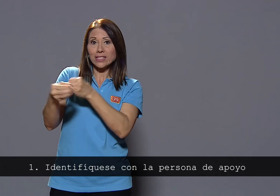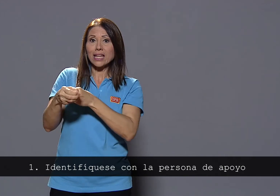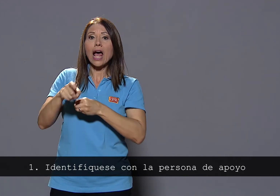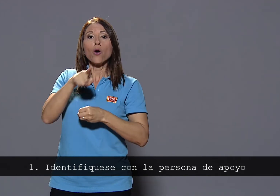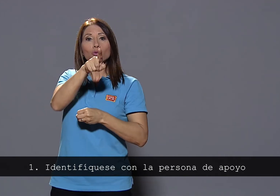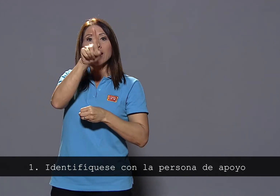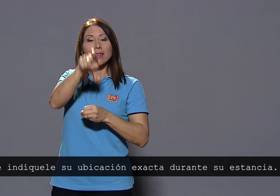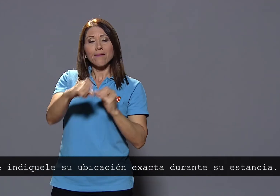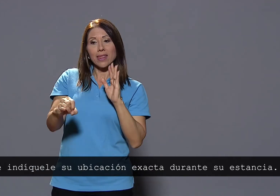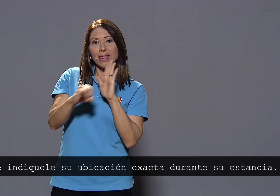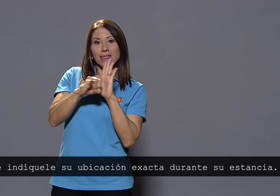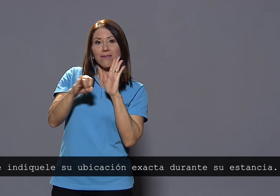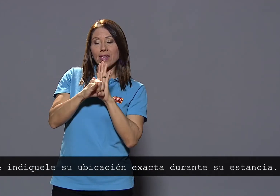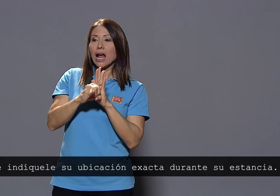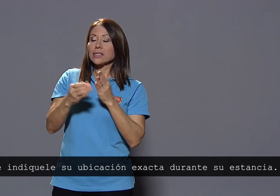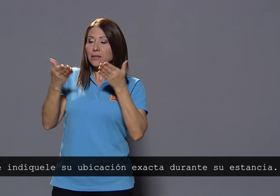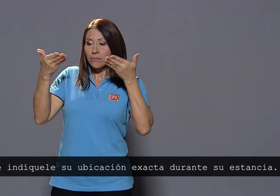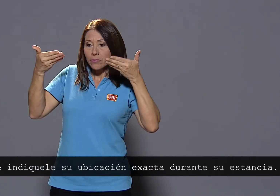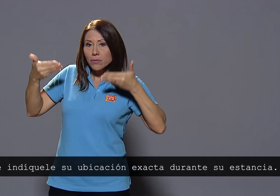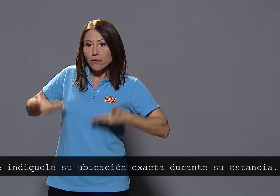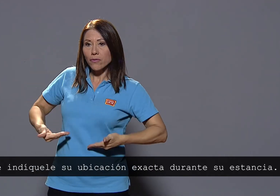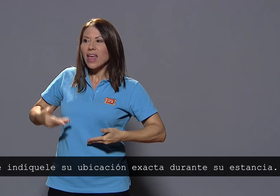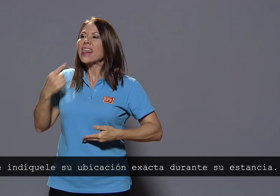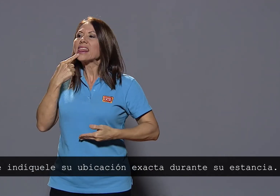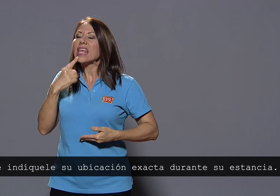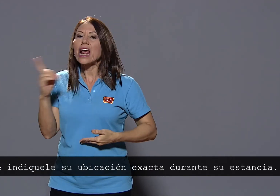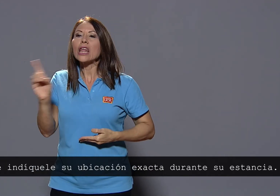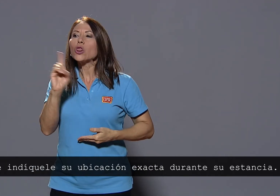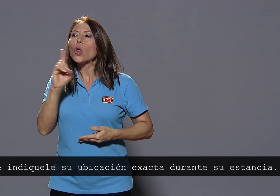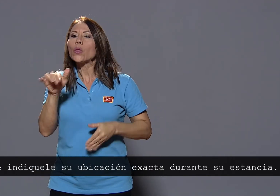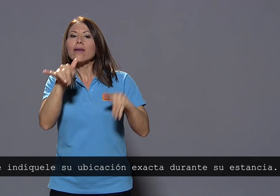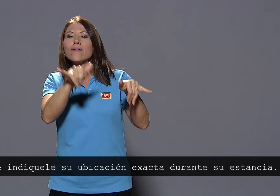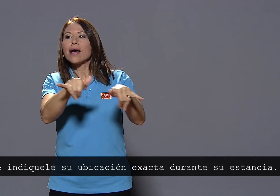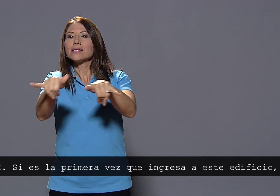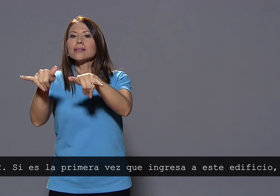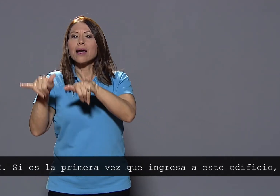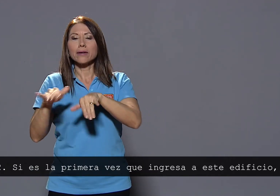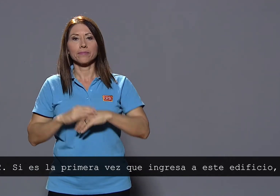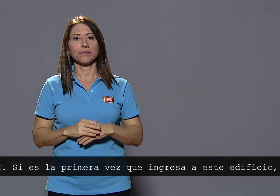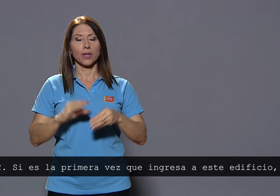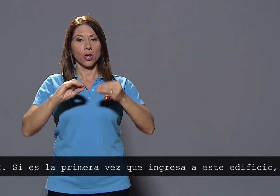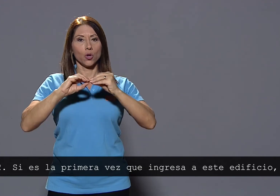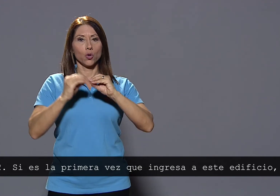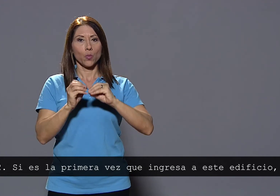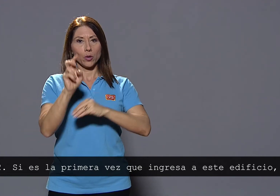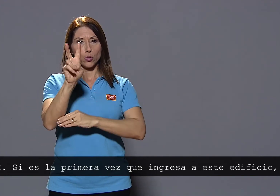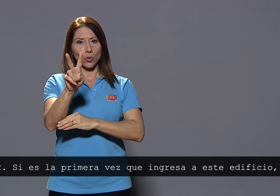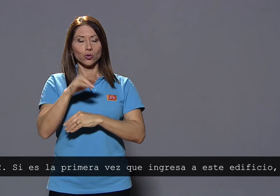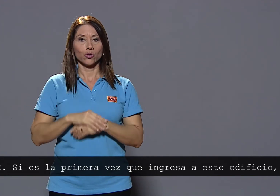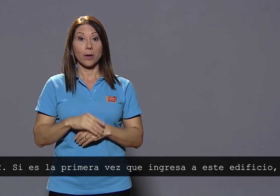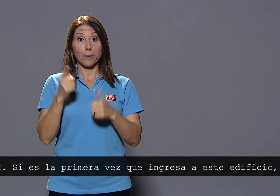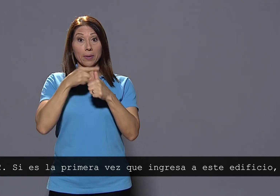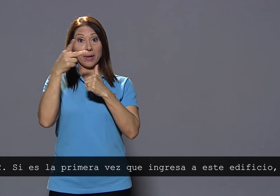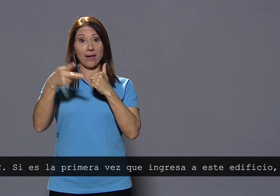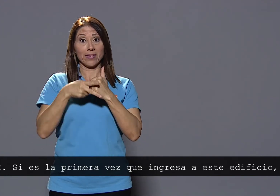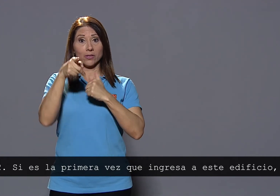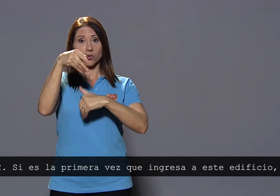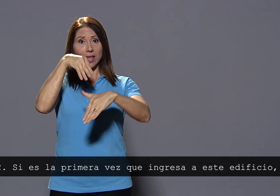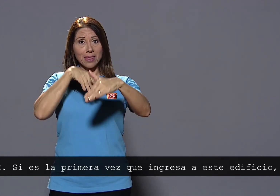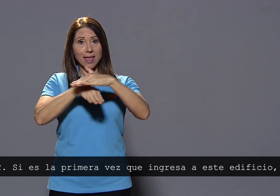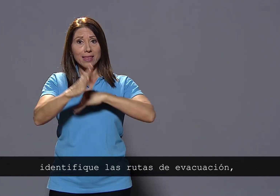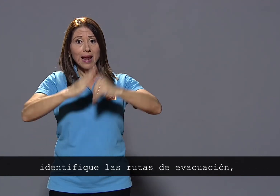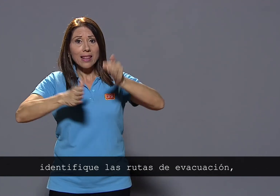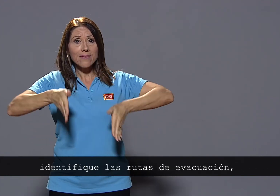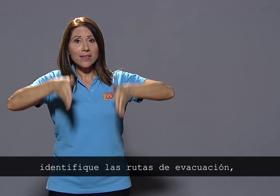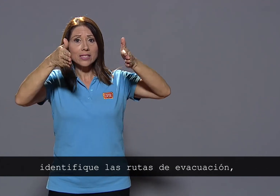sección o edificio e indíquele su ubicación exacta durante su estancia. 2. Si es la primera vez que ingresa a este